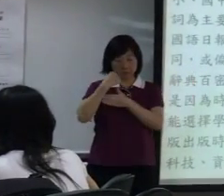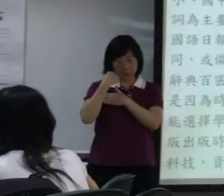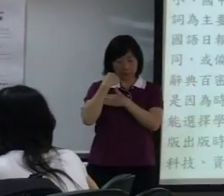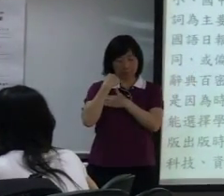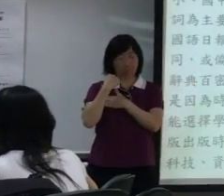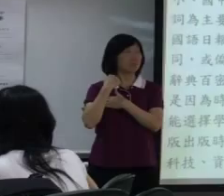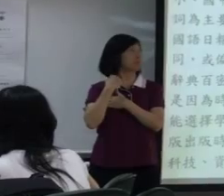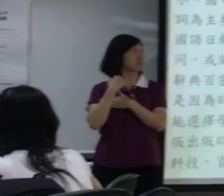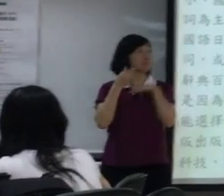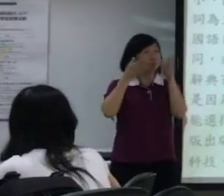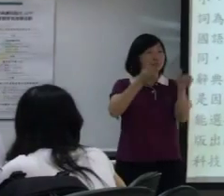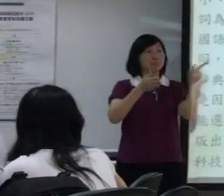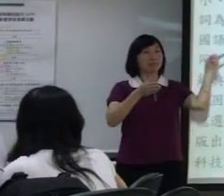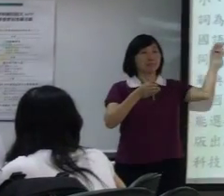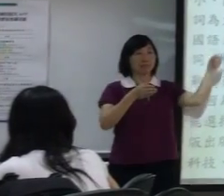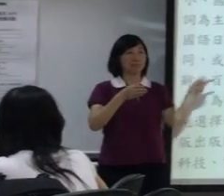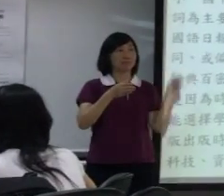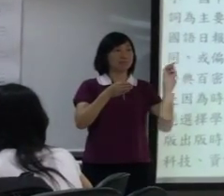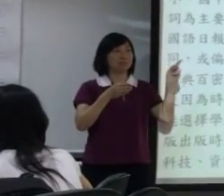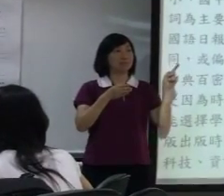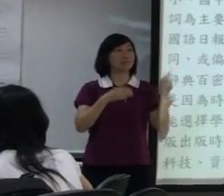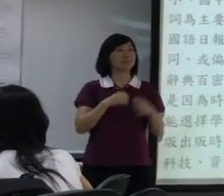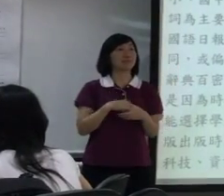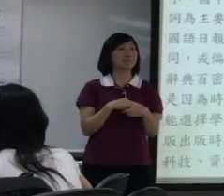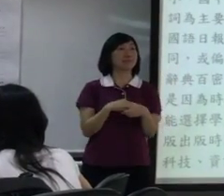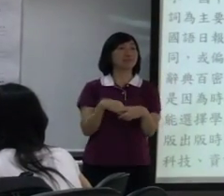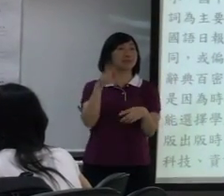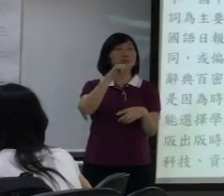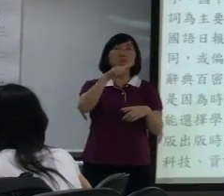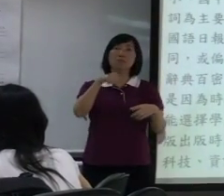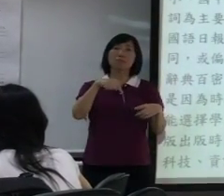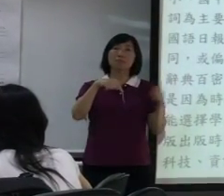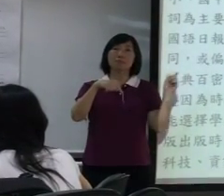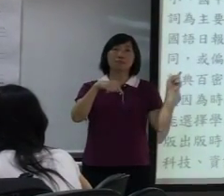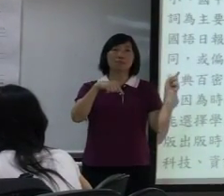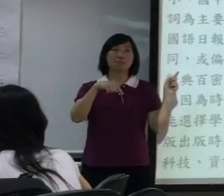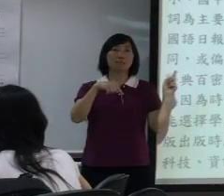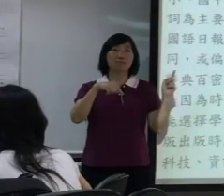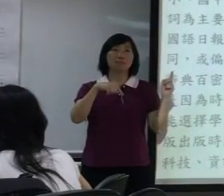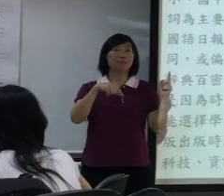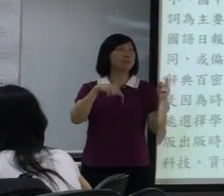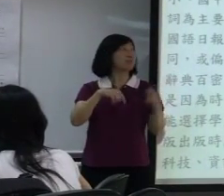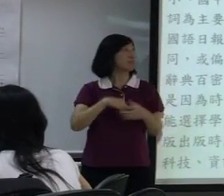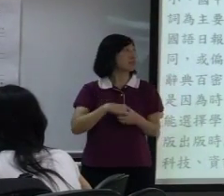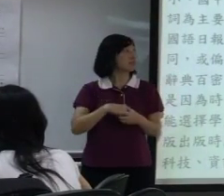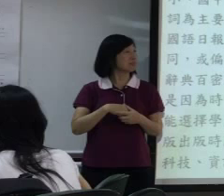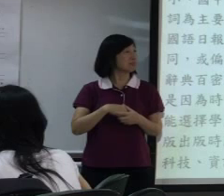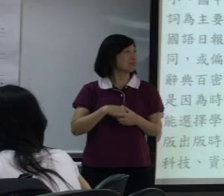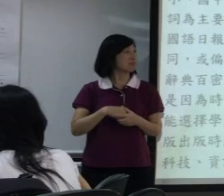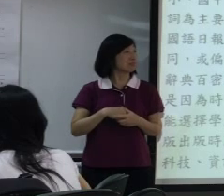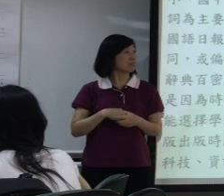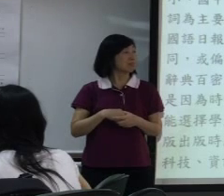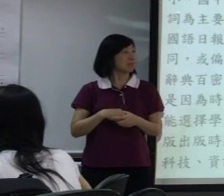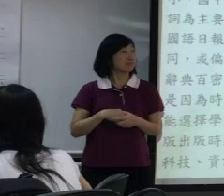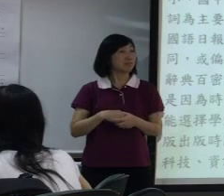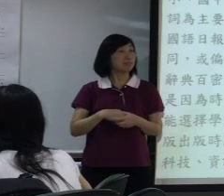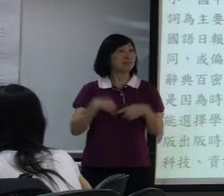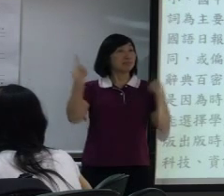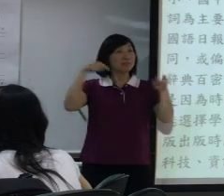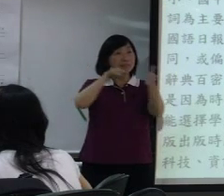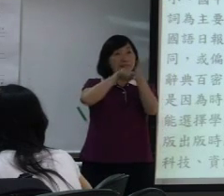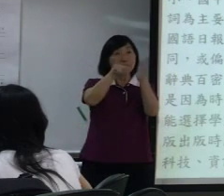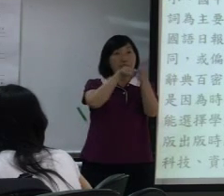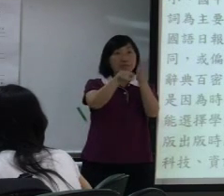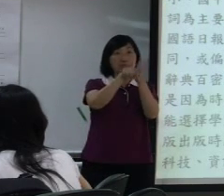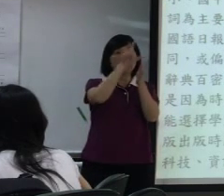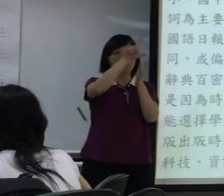的，很努力的去把一些这里面的专门